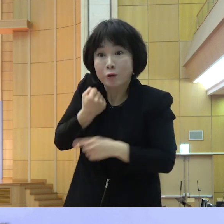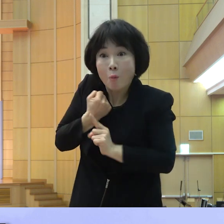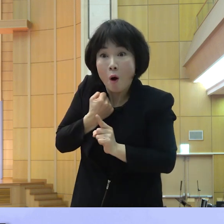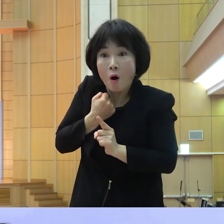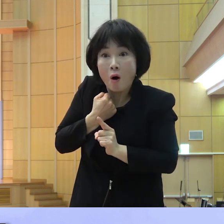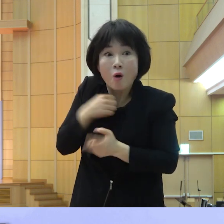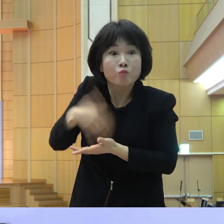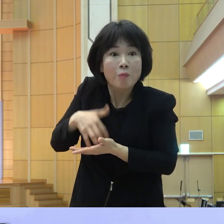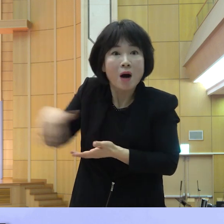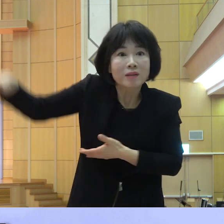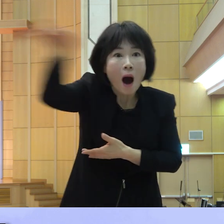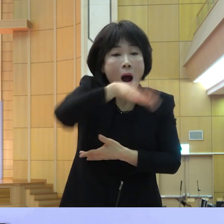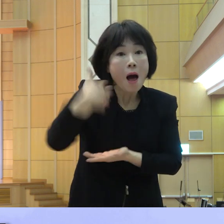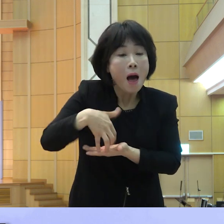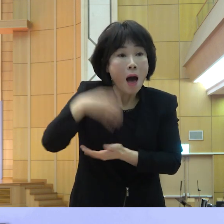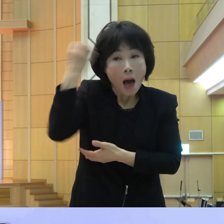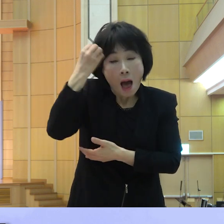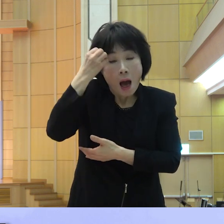5,000명을 먹고도